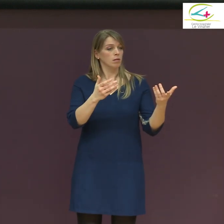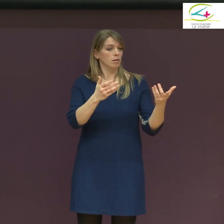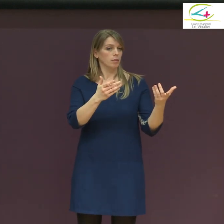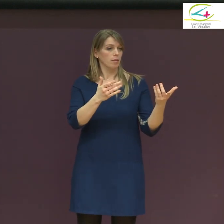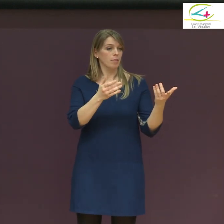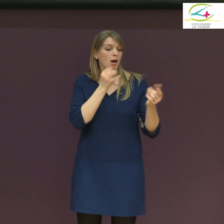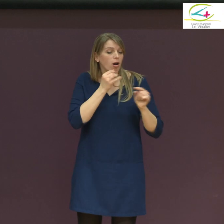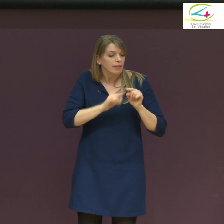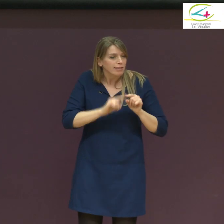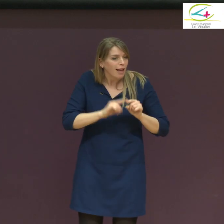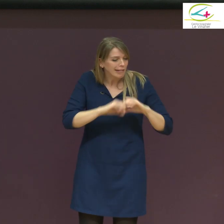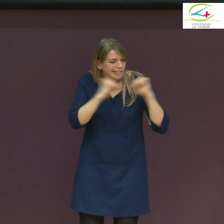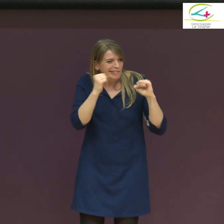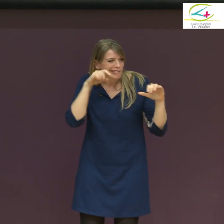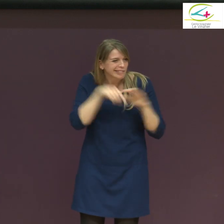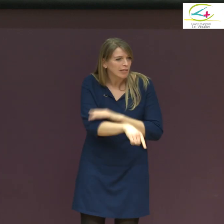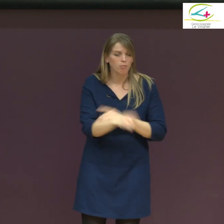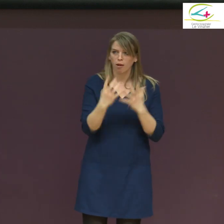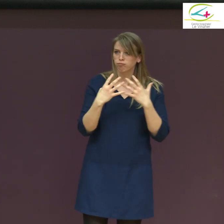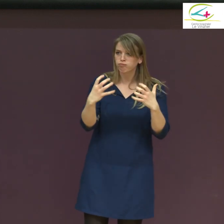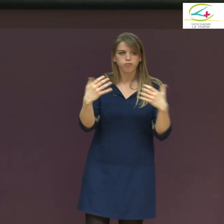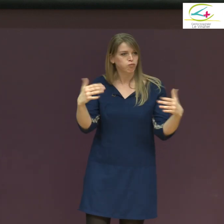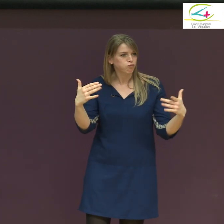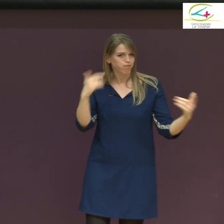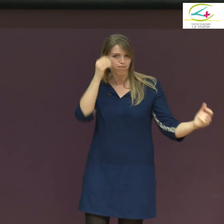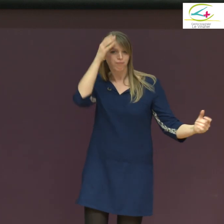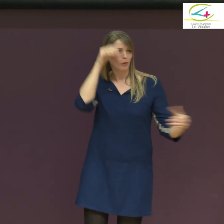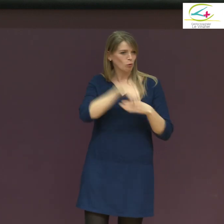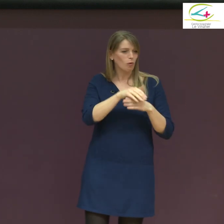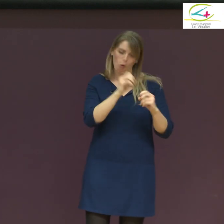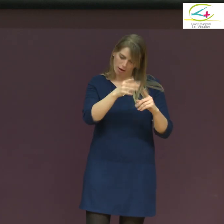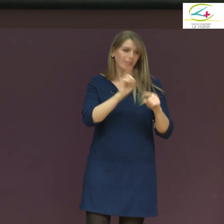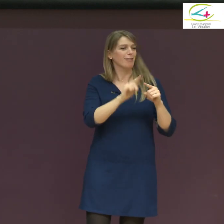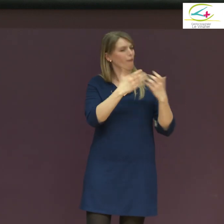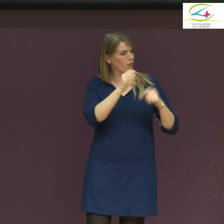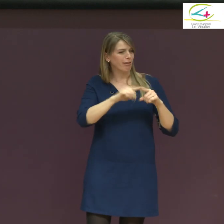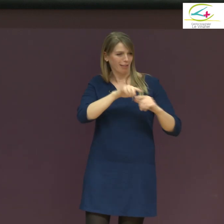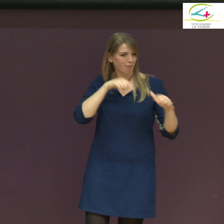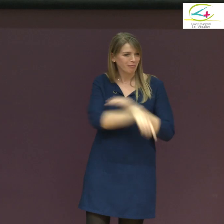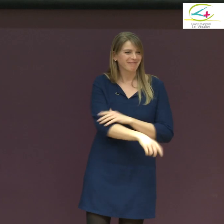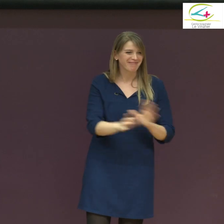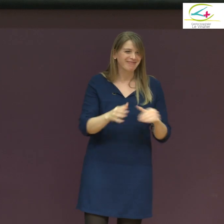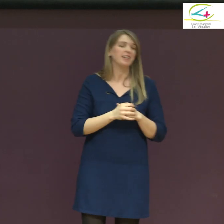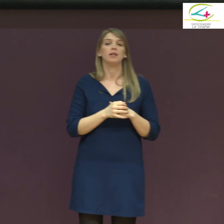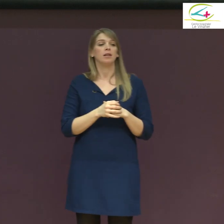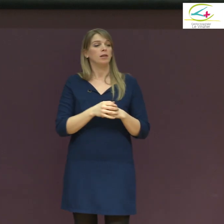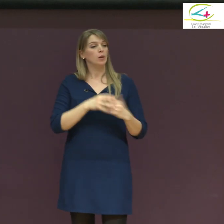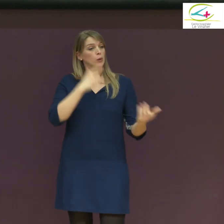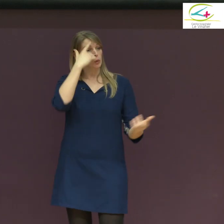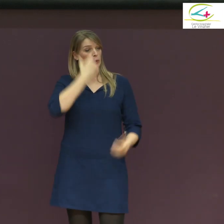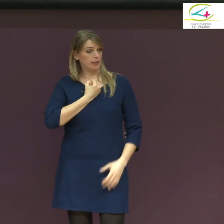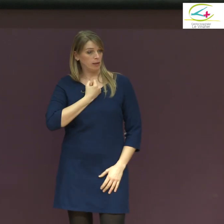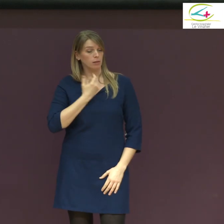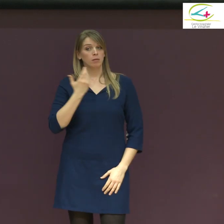êtes une audience particulièrement érudite ce soir, on va rentrer dans les détails. Le suicide, ça